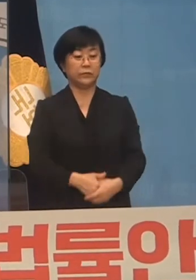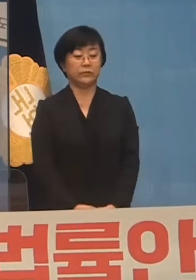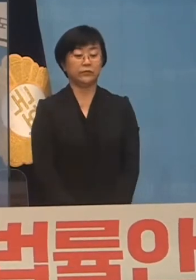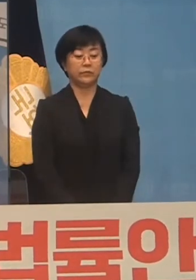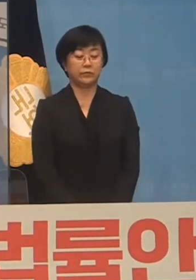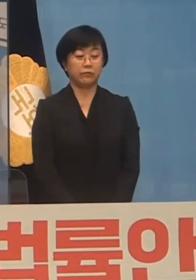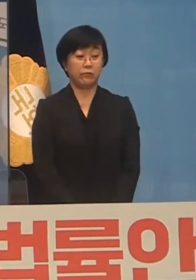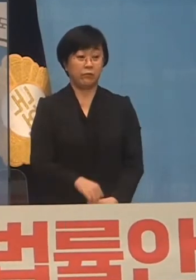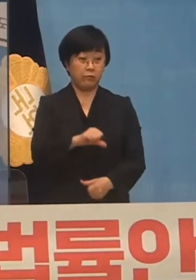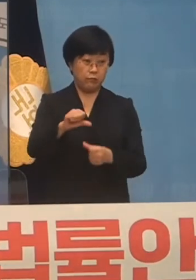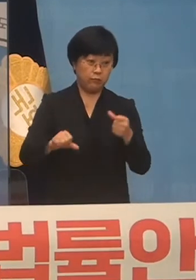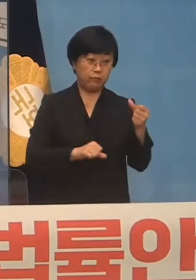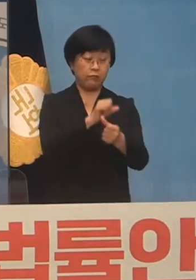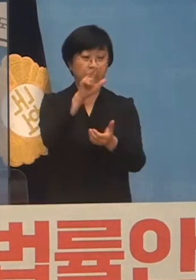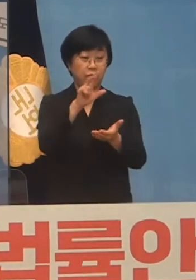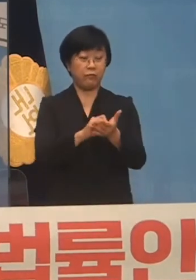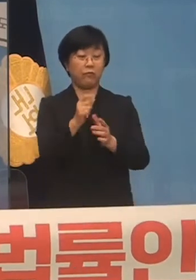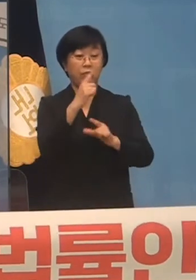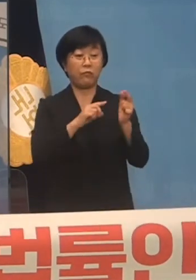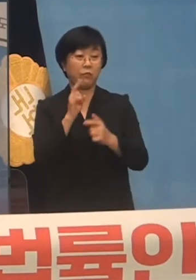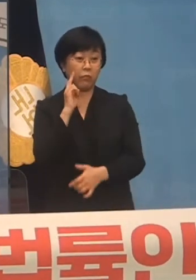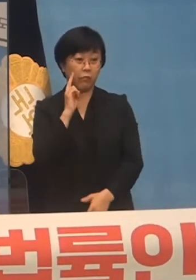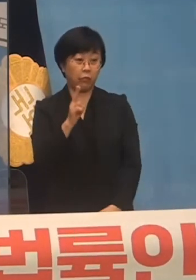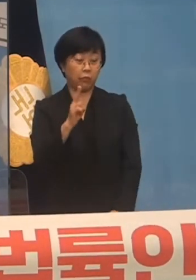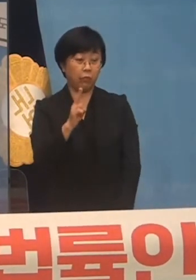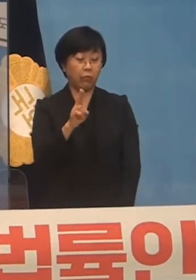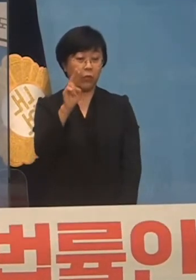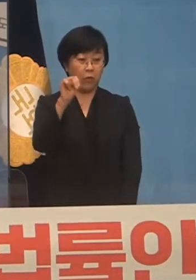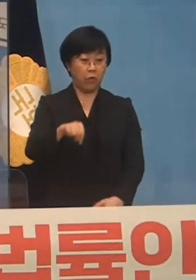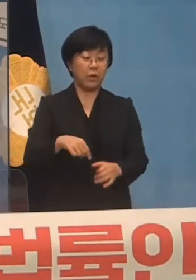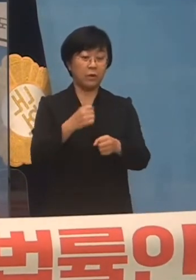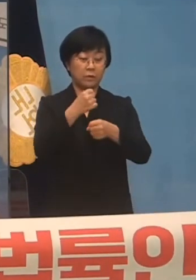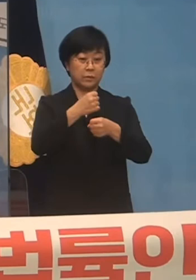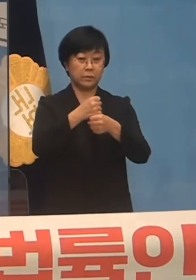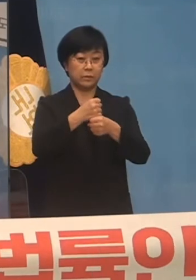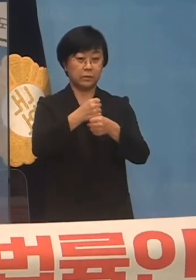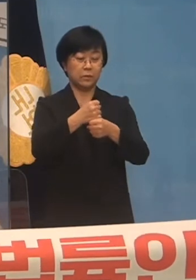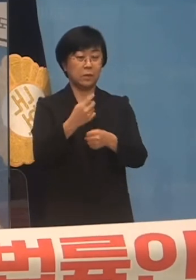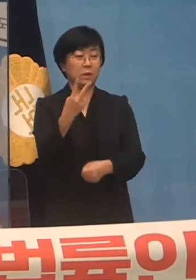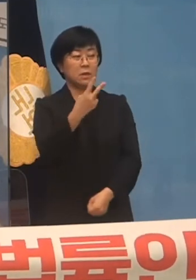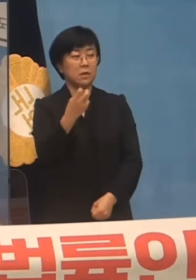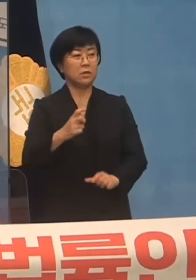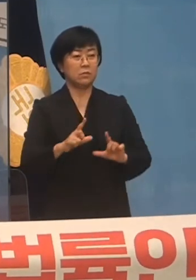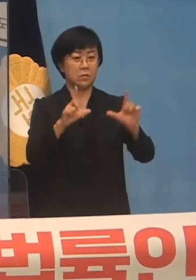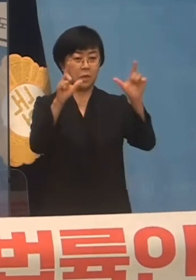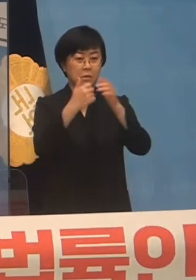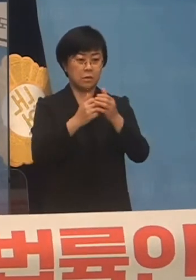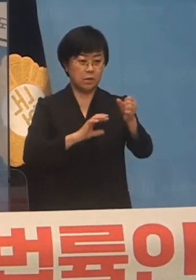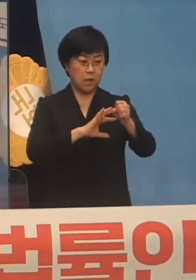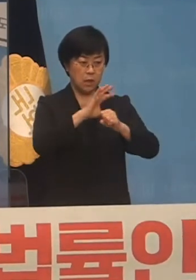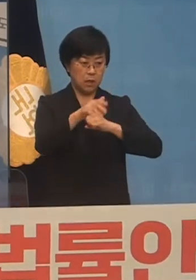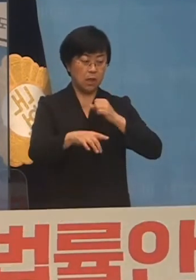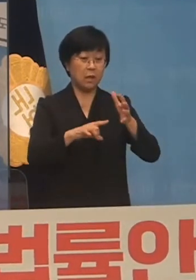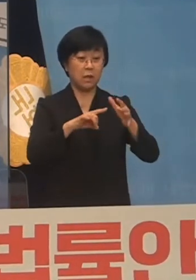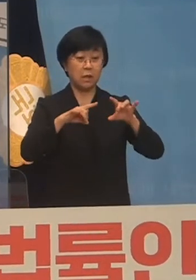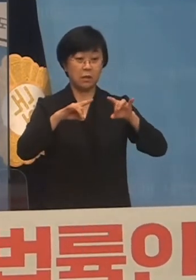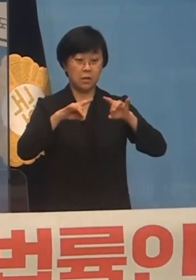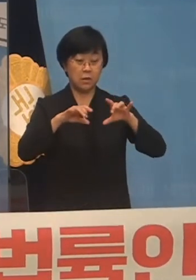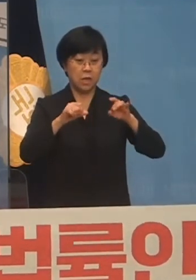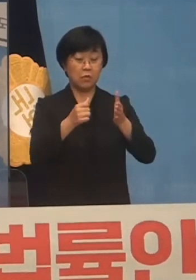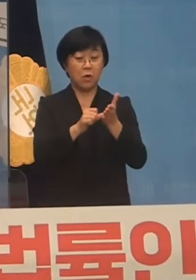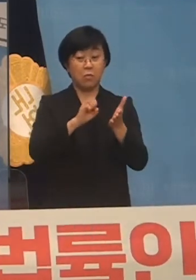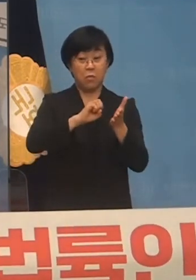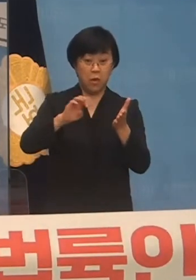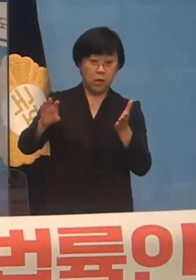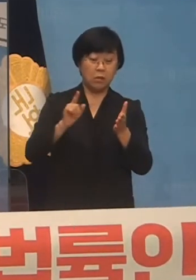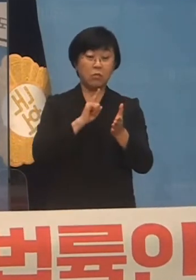환경 문제는 더욱 심각합니다. UN에서 작성한 2020년 세계 전자 폐기물 보고서에